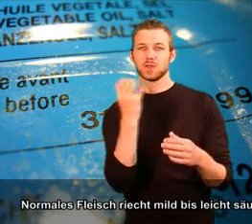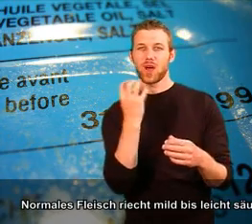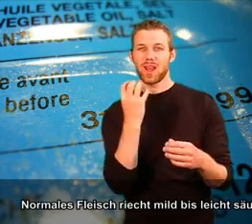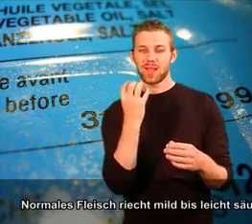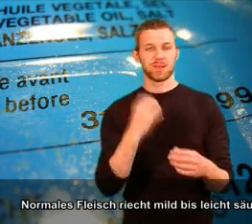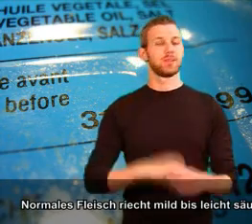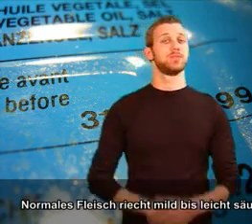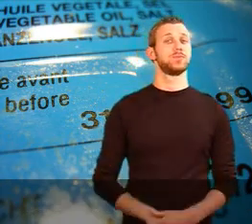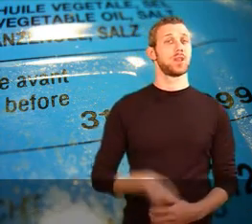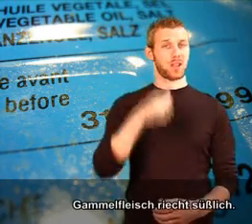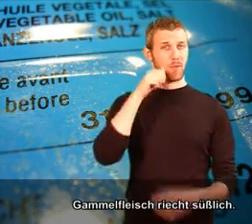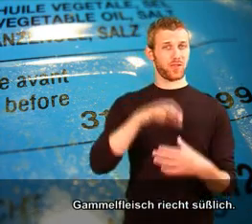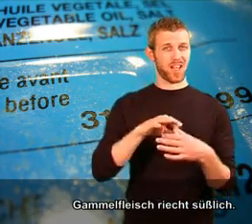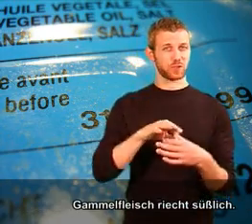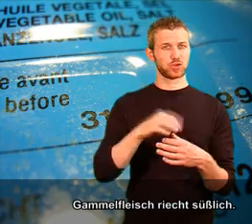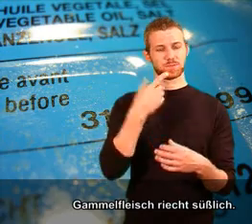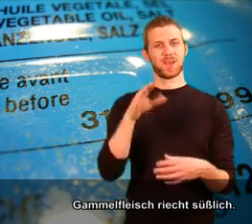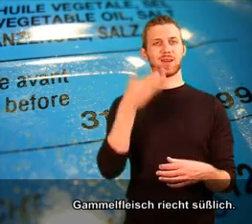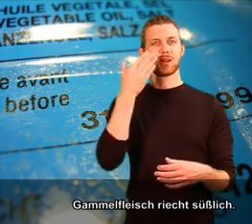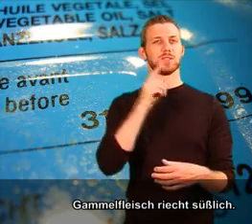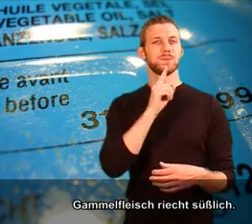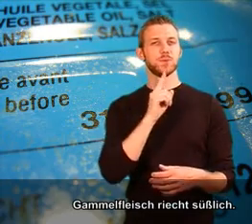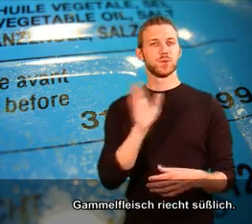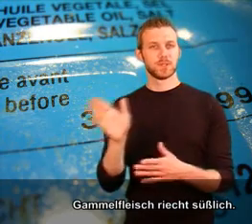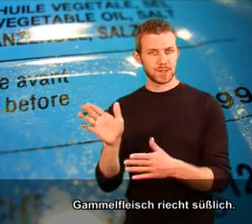säuerlich. Gammelfleisch riecht süßlich.